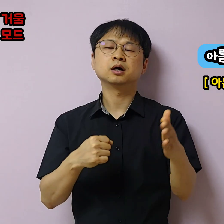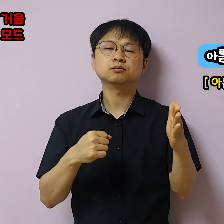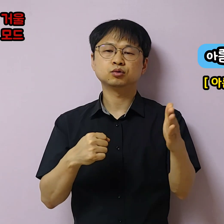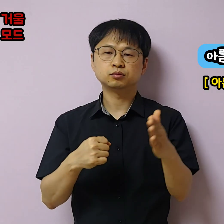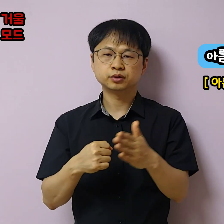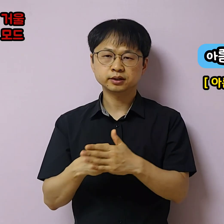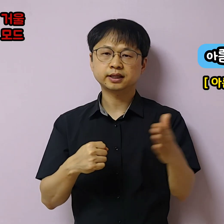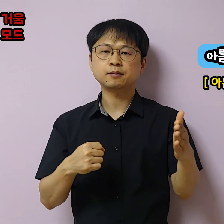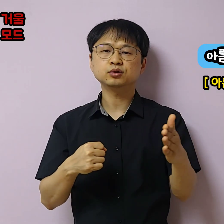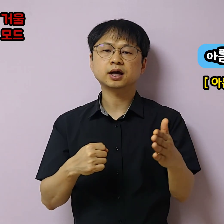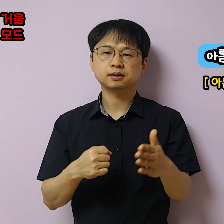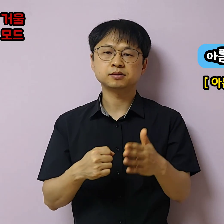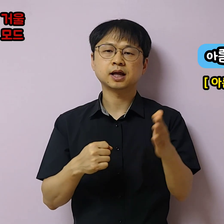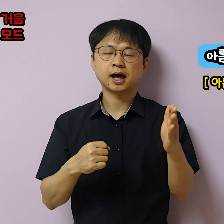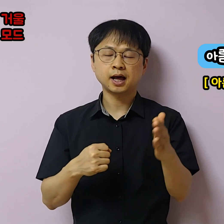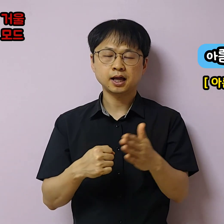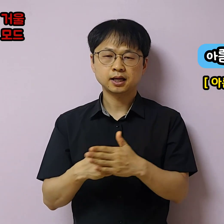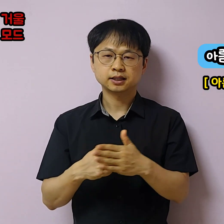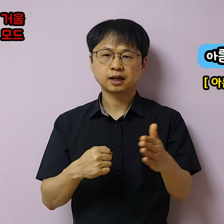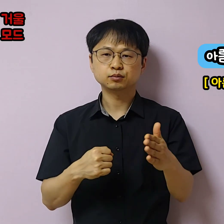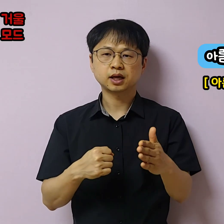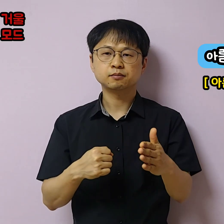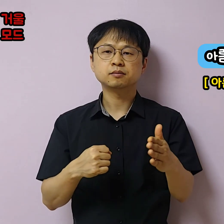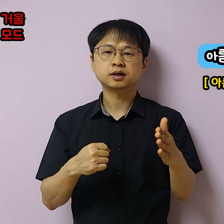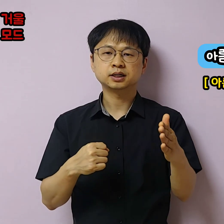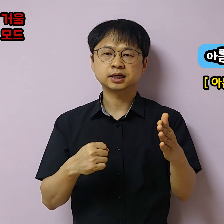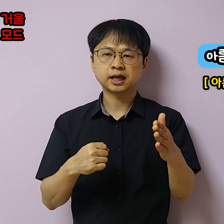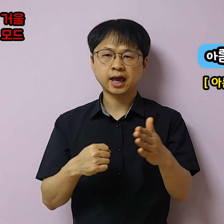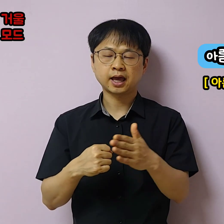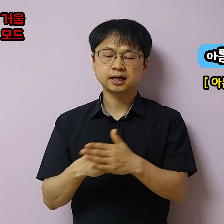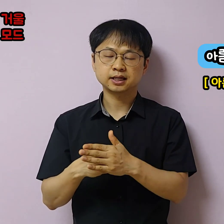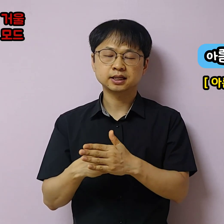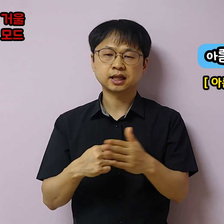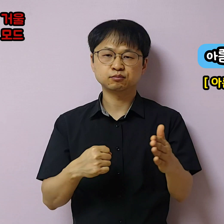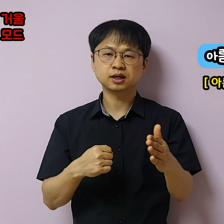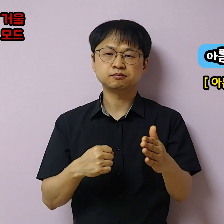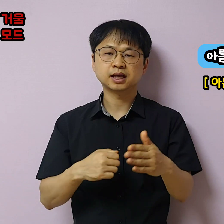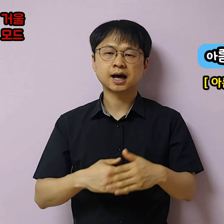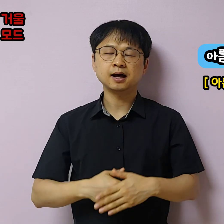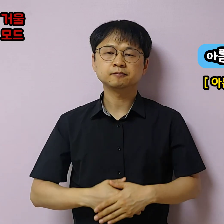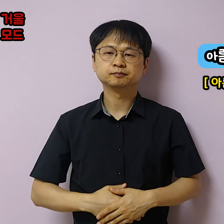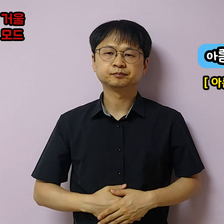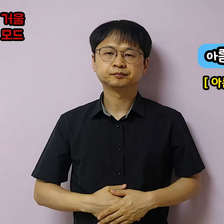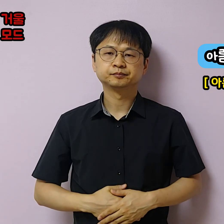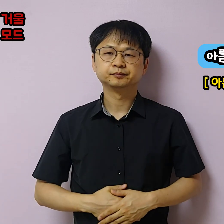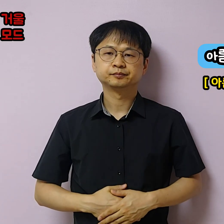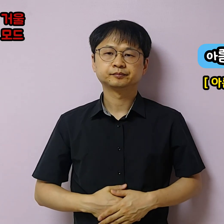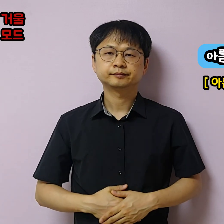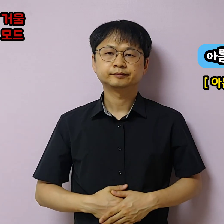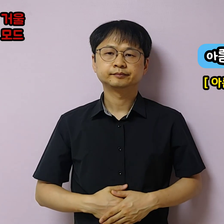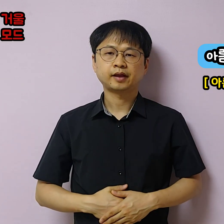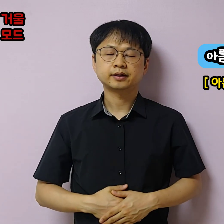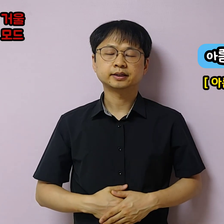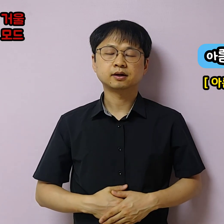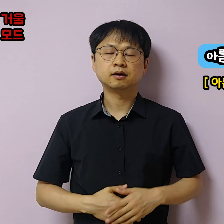떼주시면 뭐뭐 때문에가 됩니다. 때문에 뭐뭐이기에 이기 때문에입니다. 네,